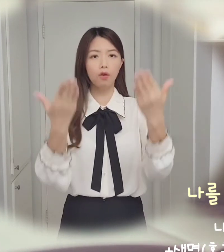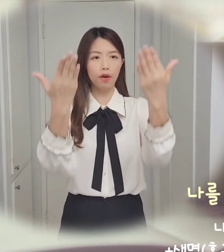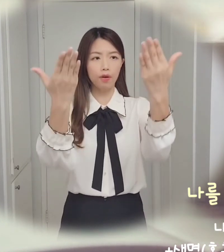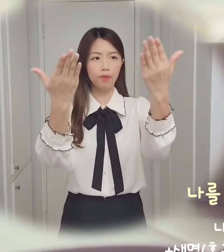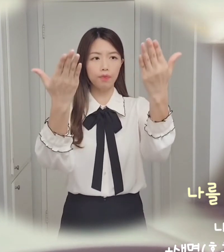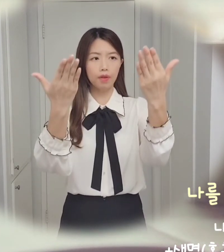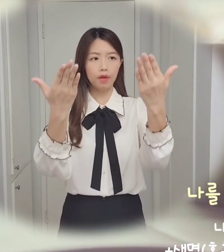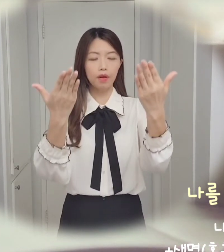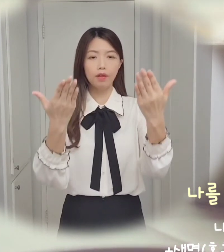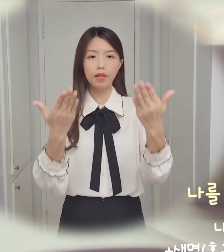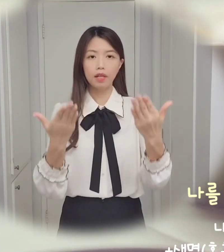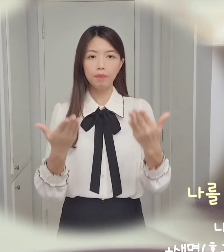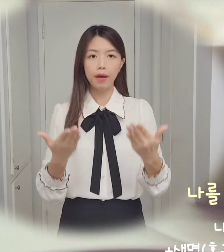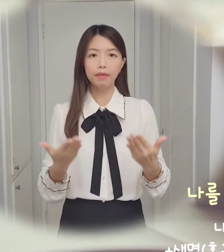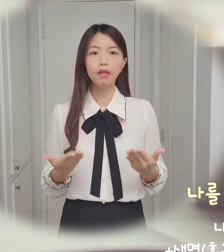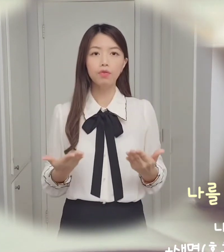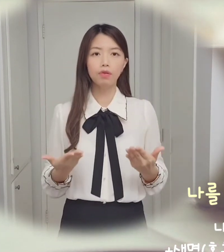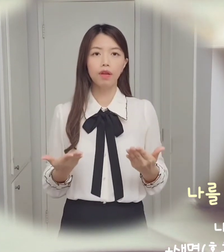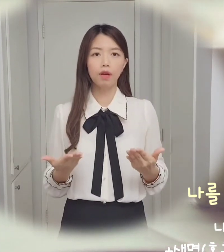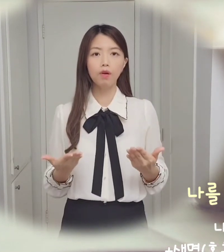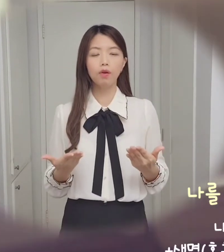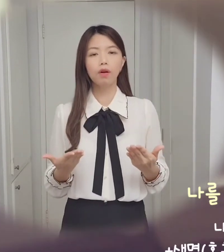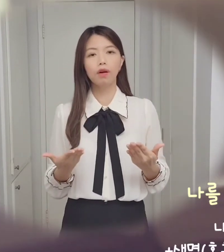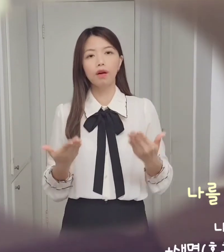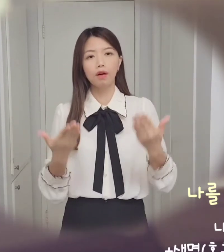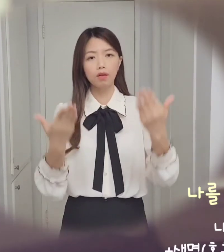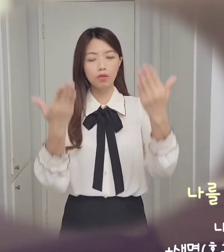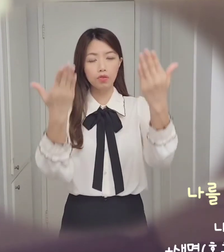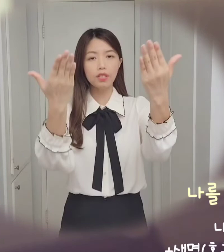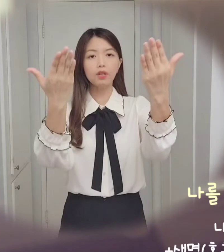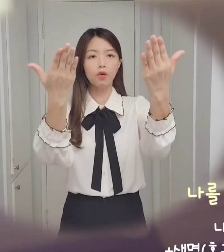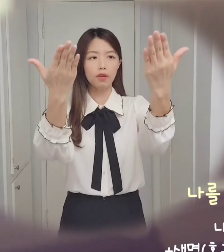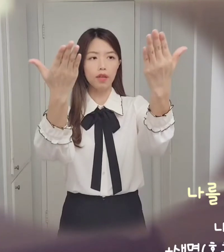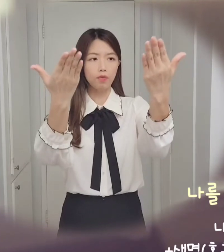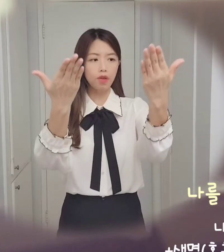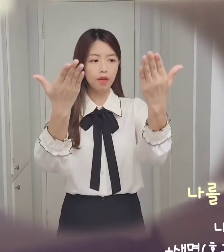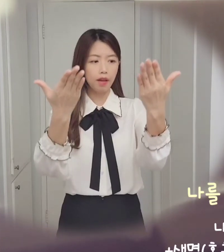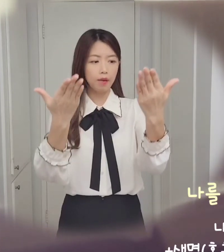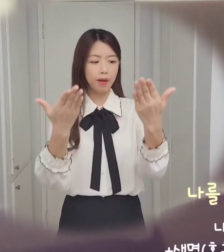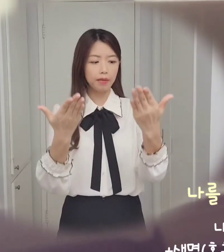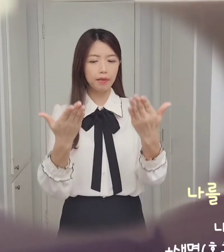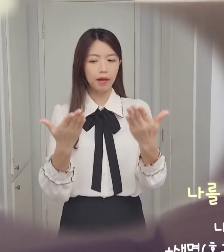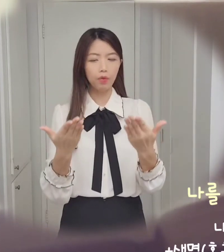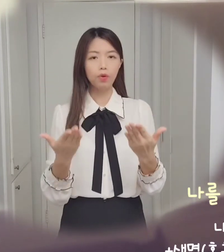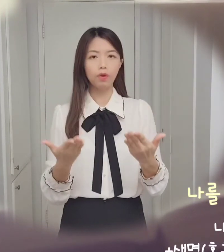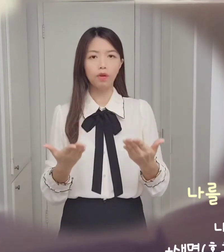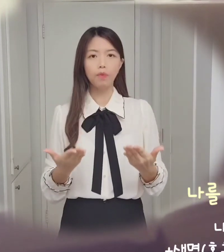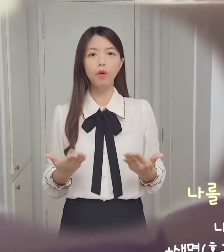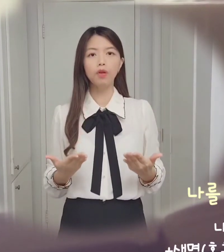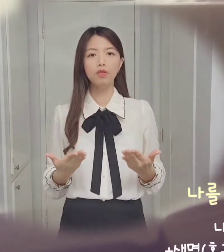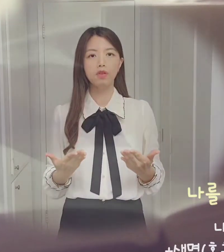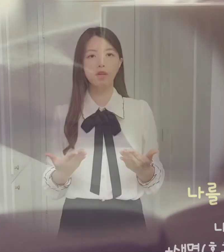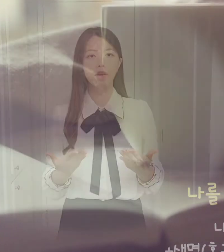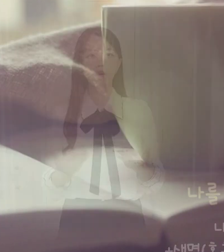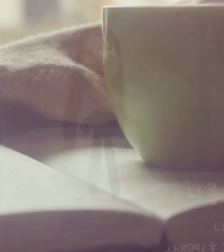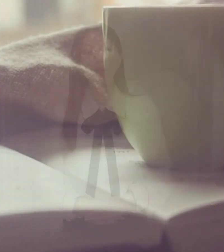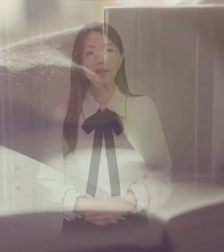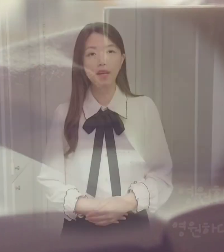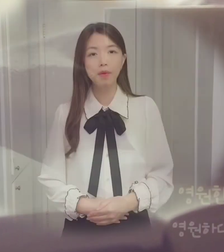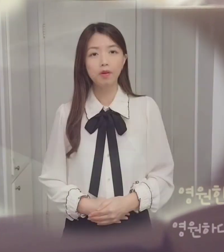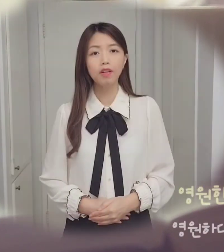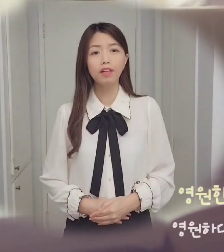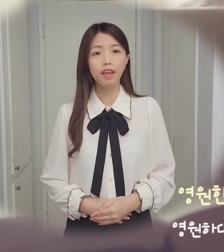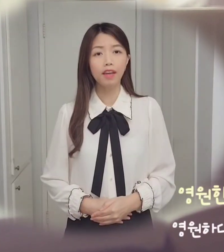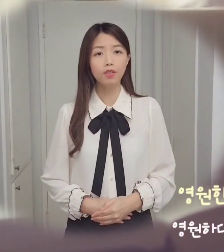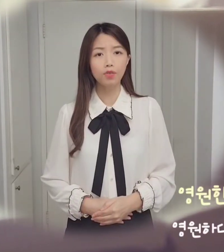이렇게 주시는 거예요. 사실 이게 받다 수어인데요, 주시는 거기 때문에 내가 받다로 이렇게 표현해 주셔야 돼요.